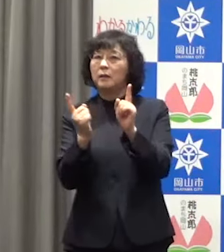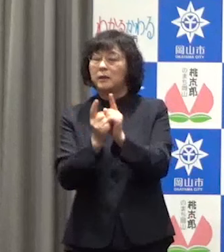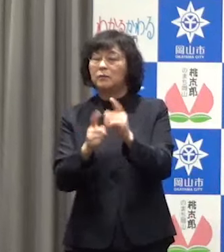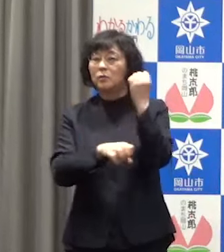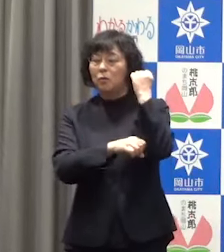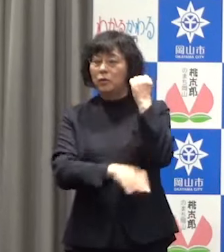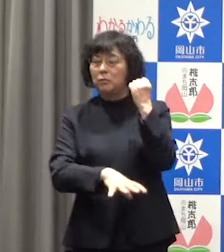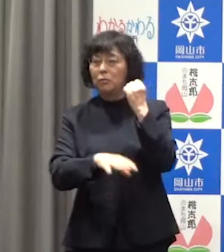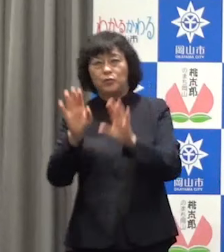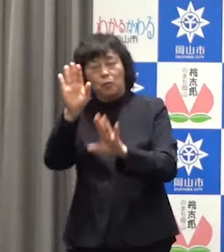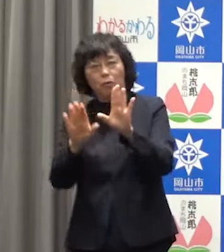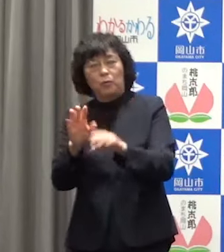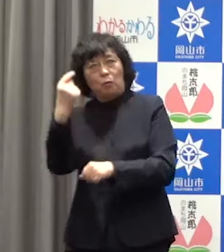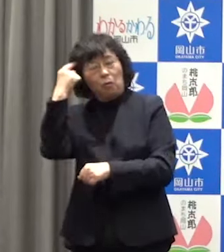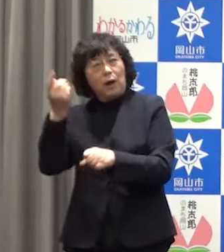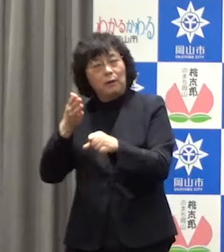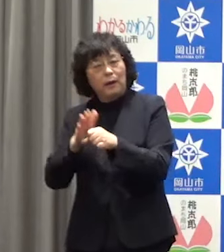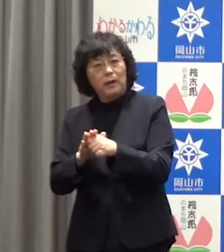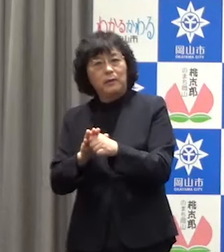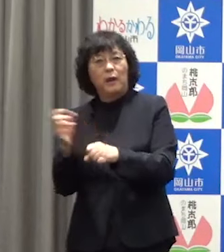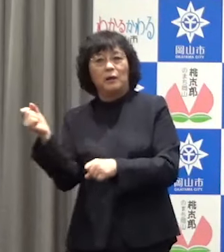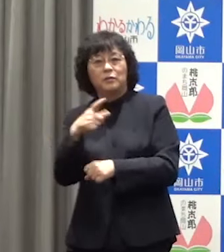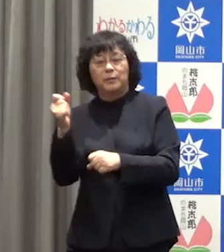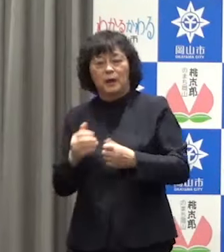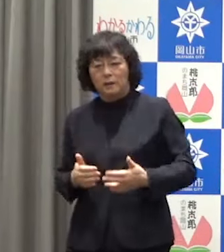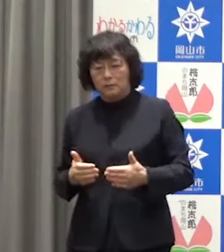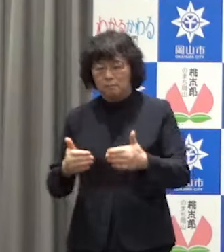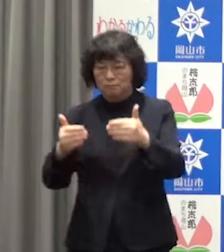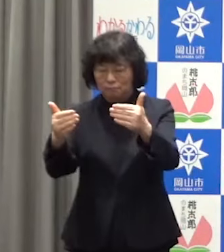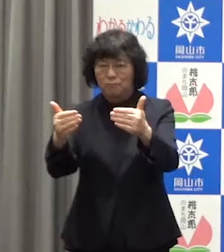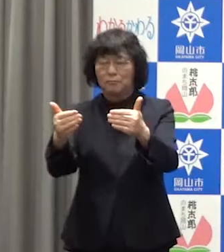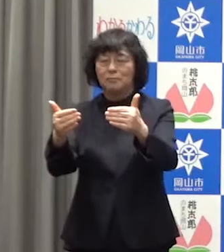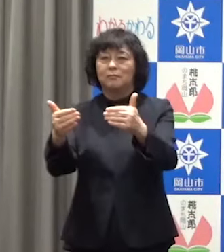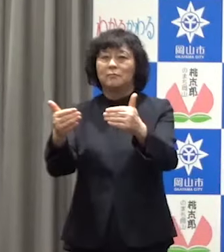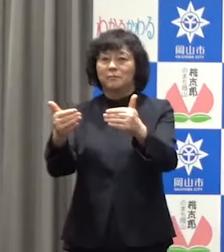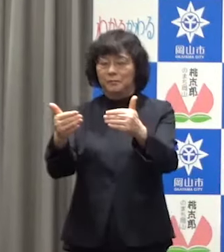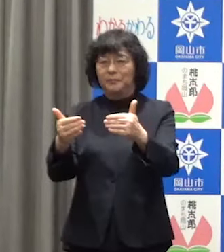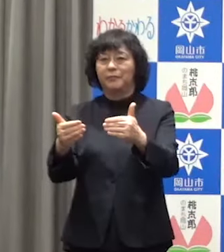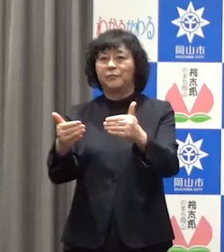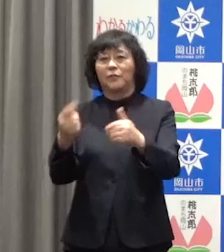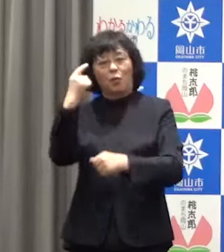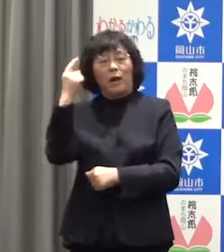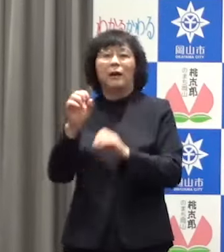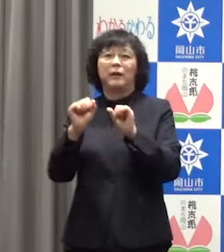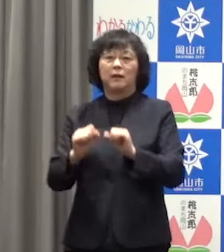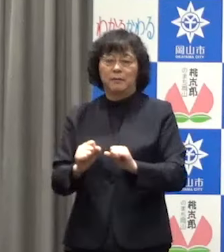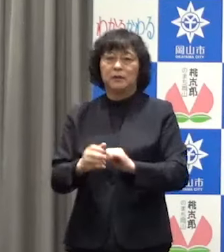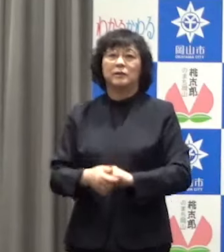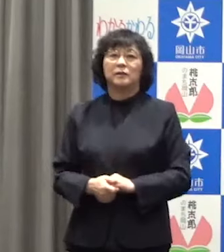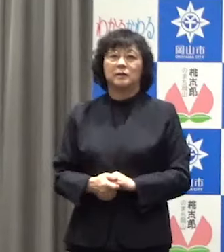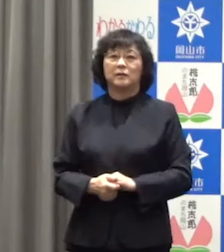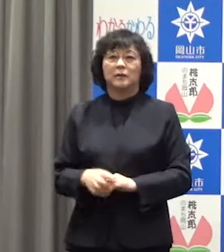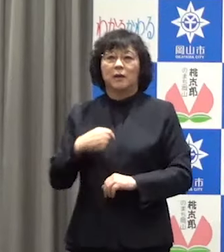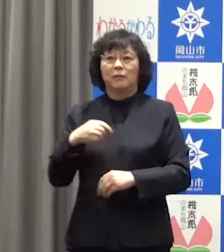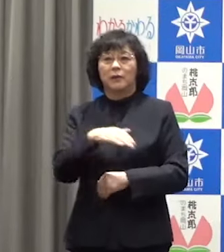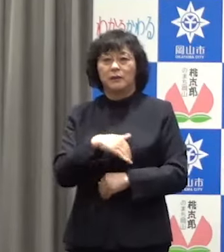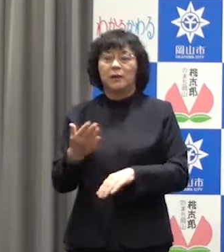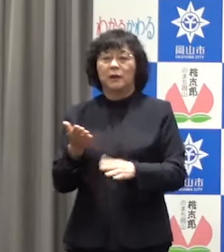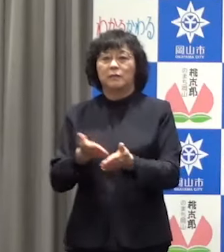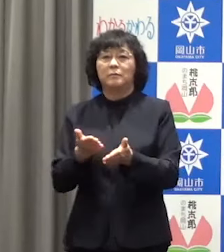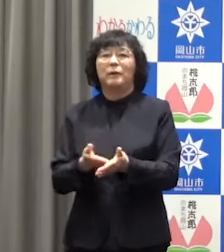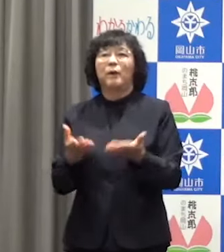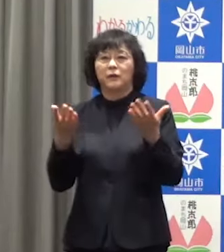えできるだけ迅速な給付開始に向けた準備を進めているところであります。私からは以上です